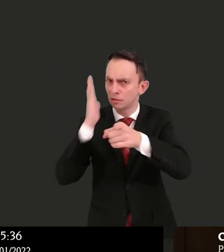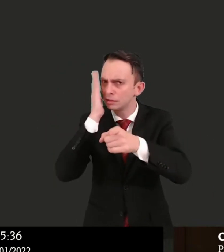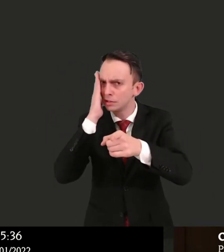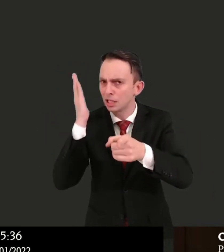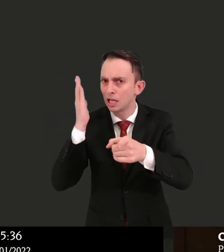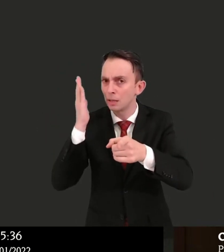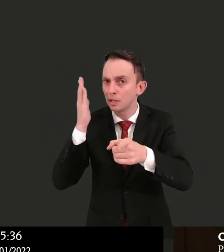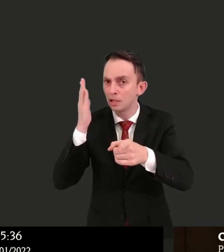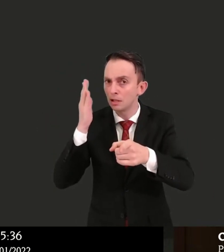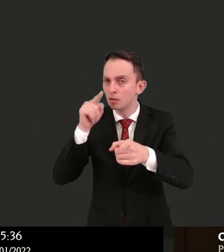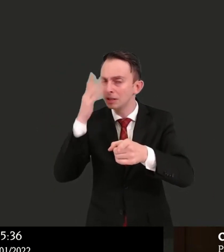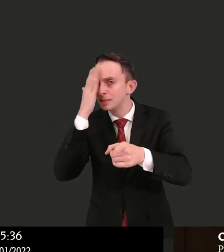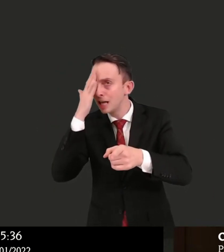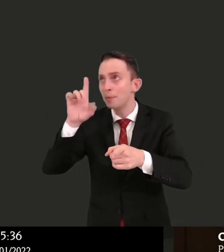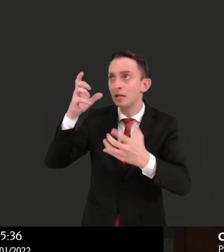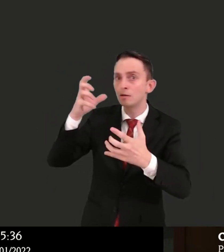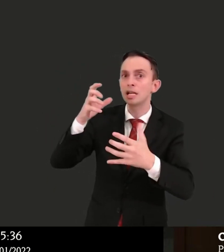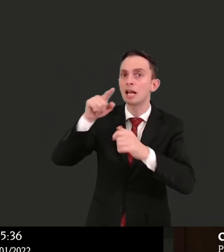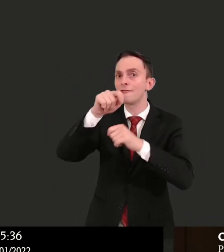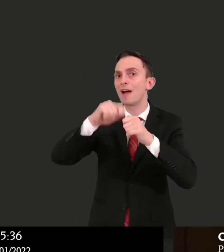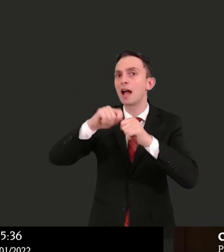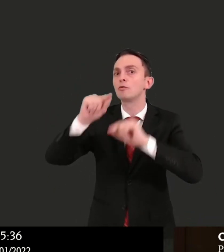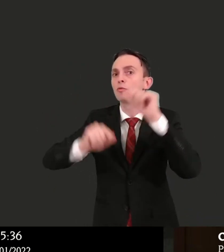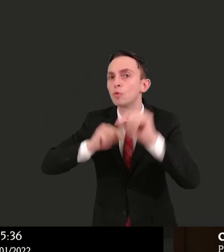vá, o que Ele espera que eu faça,